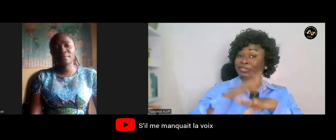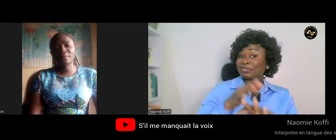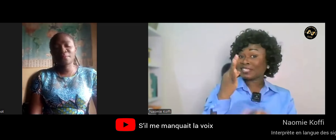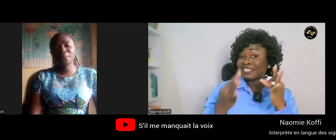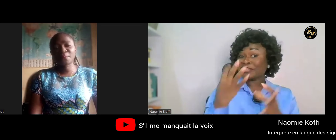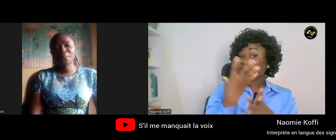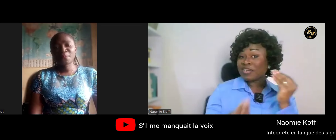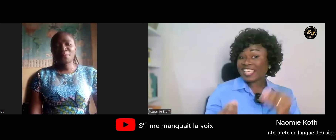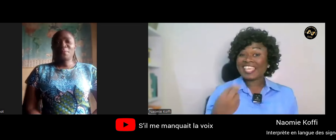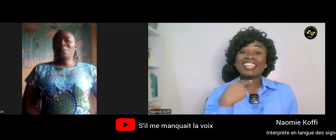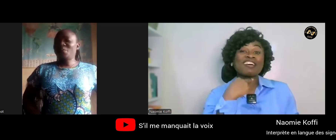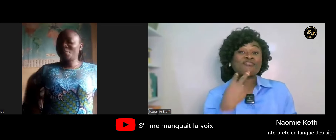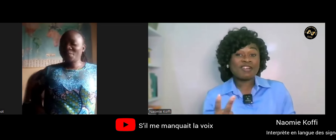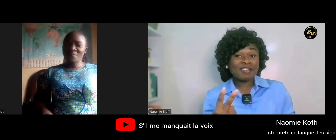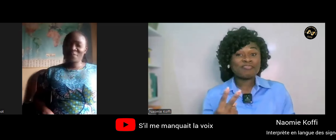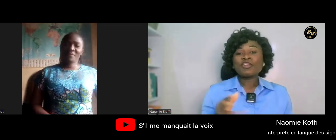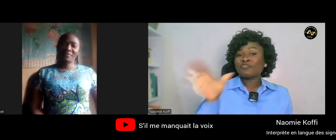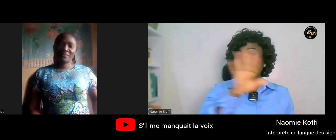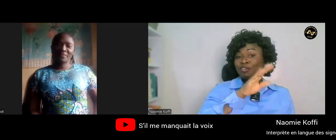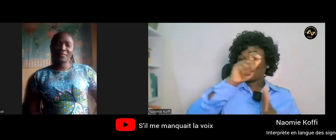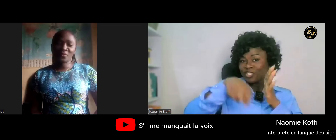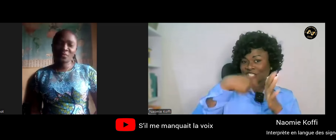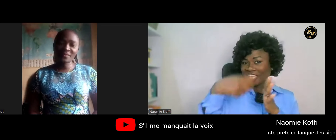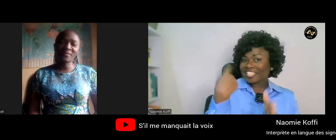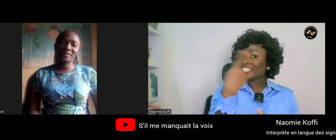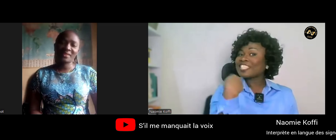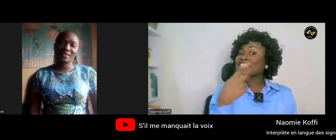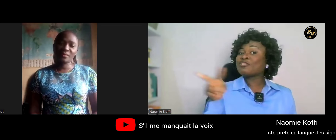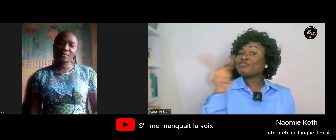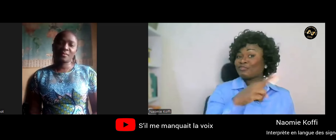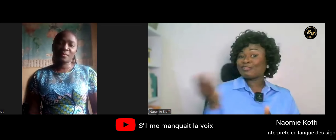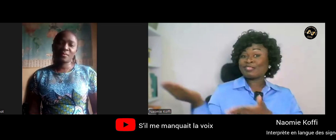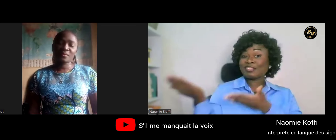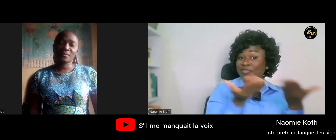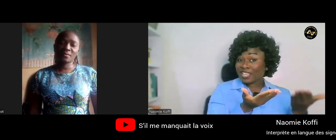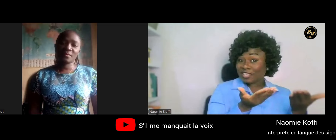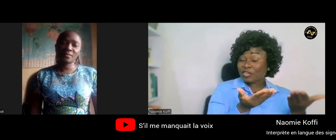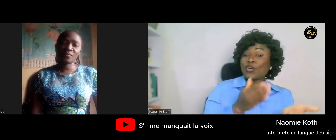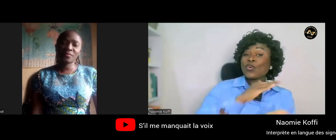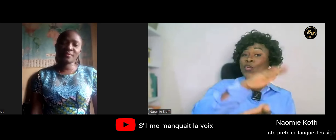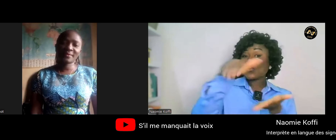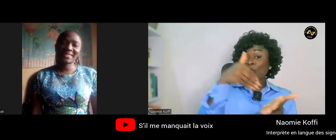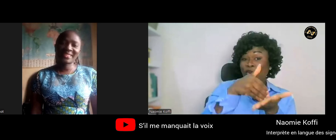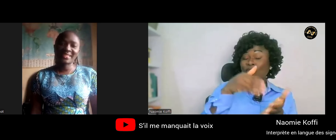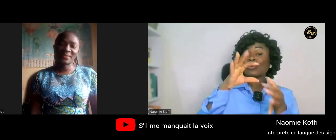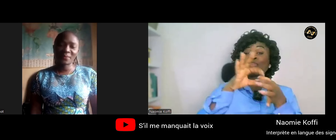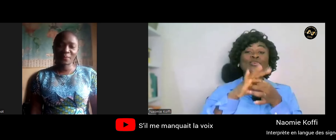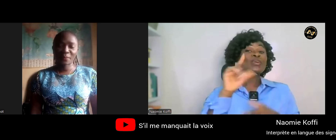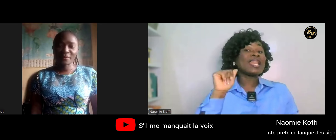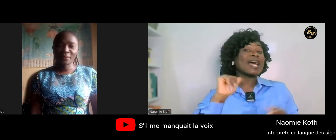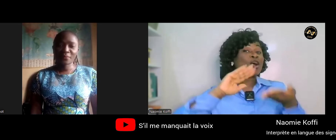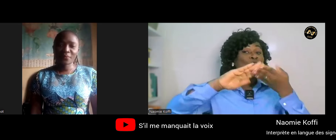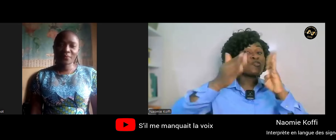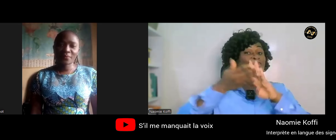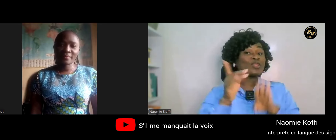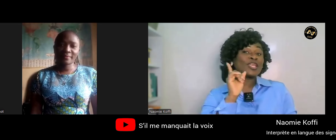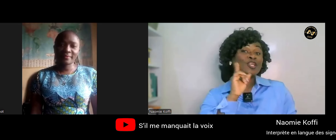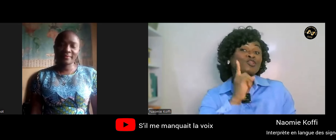Bienvenue sur S'il me manquait la voix, votre chaîne qui vous emmène au cœur de